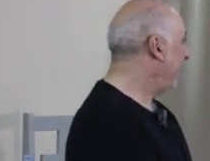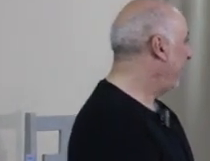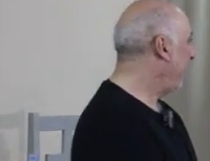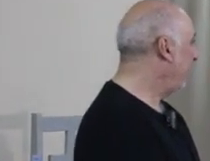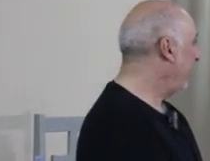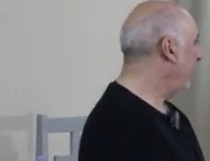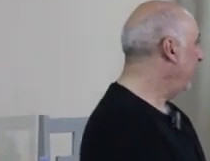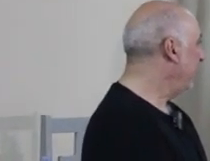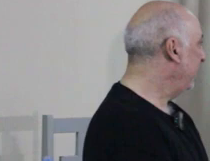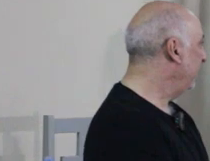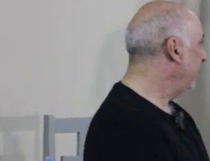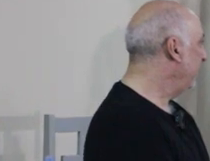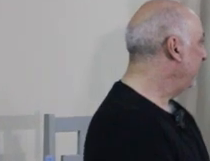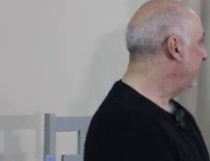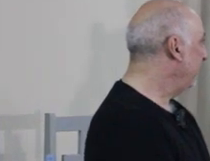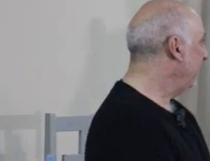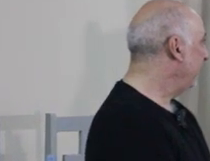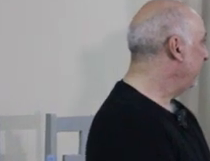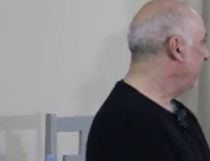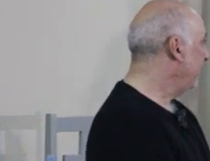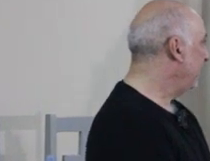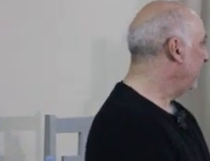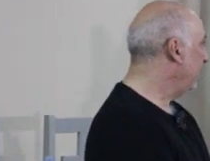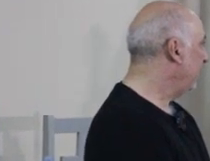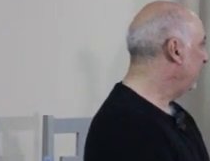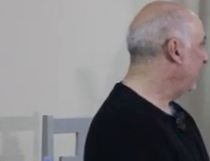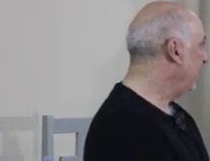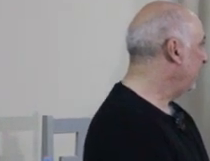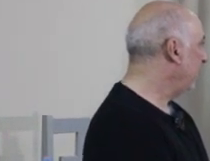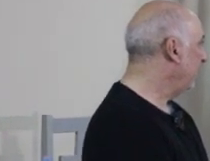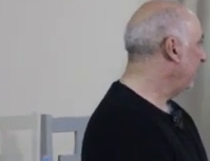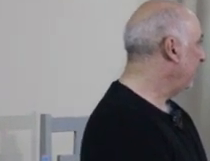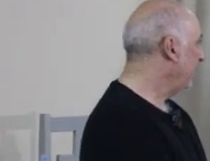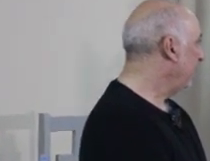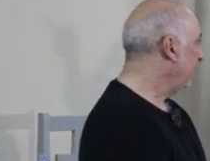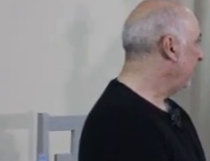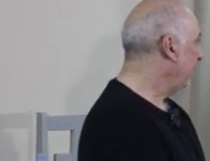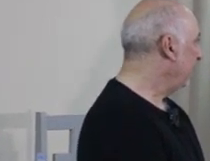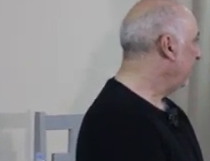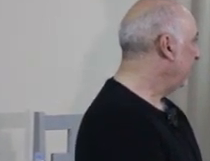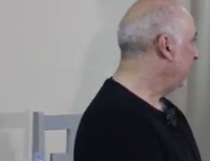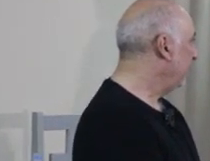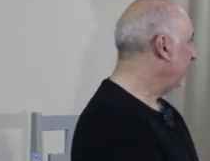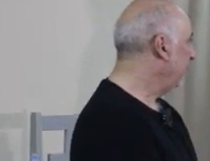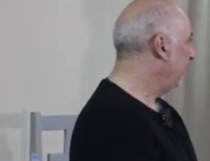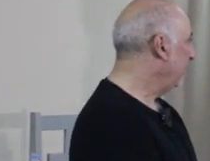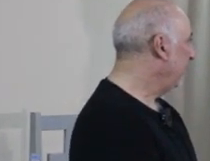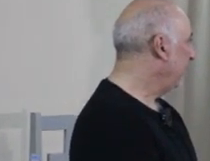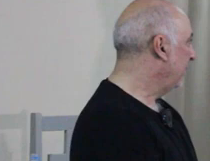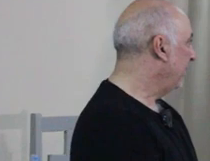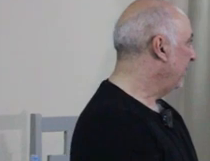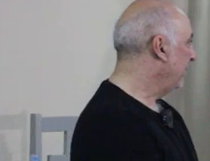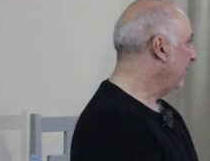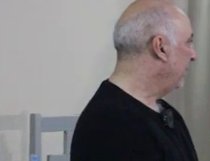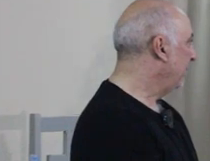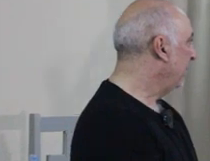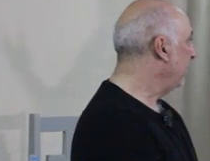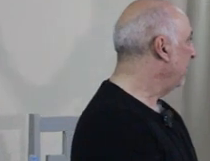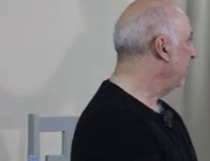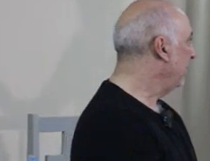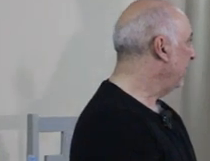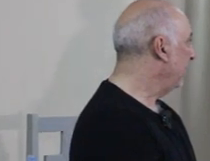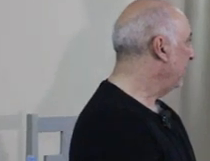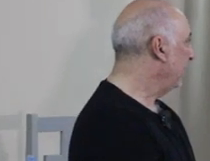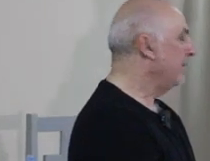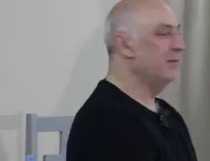me contando a história de Palmas e o resgate para trazer a questão da cidade. E com um detalhe importante, mestre Eduardo, porque